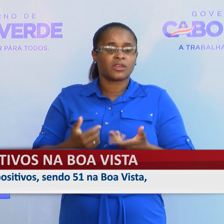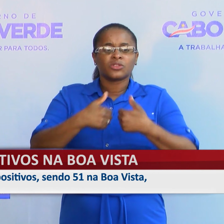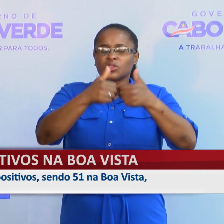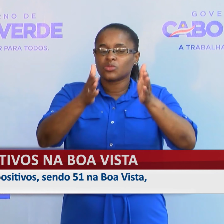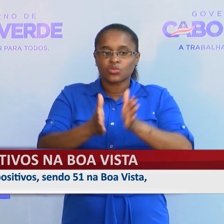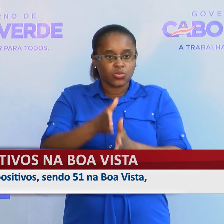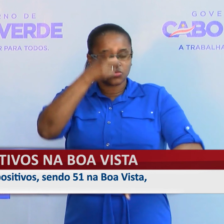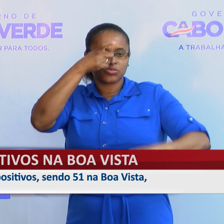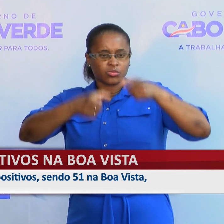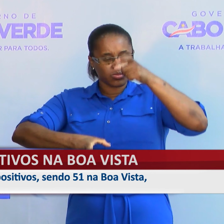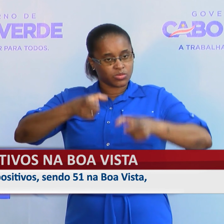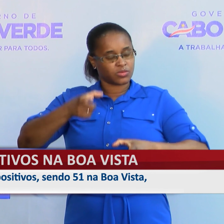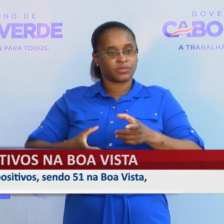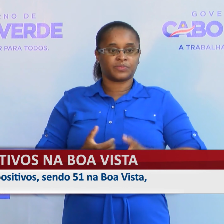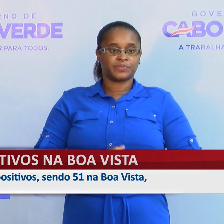todos os cidadãos.